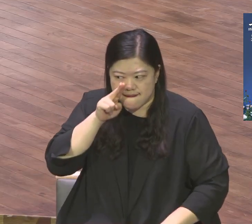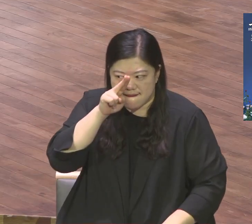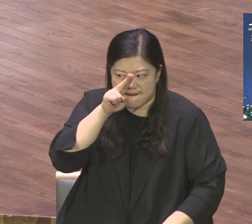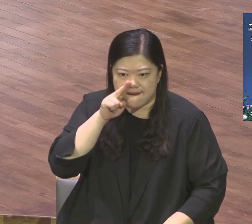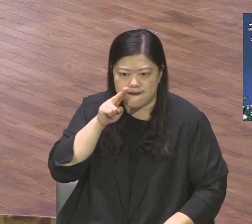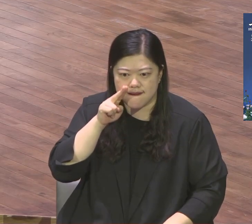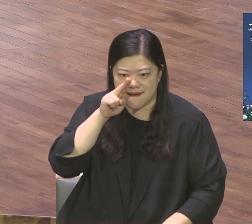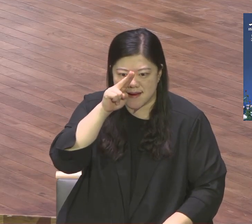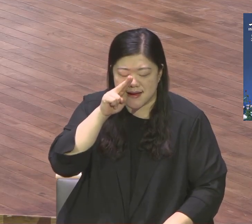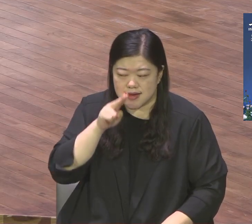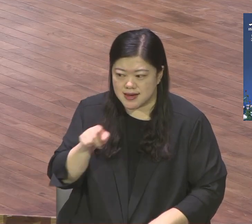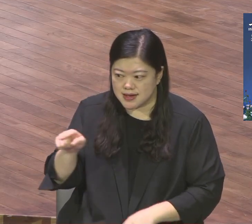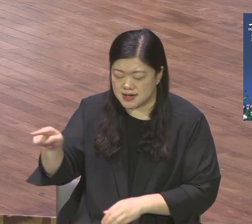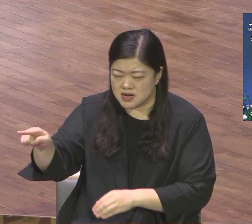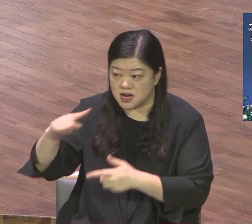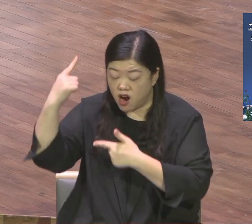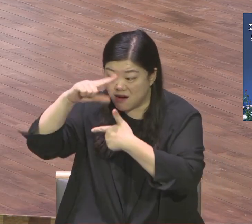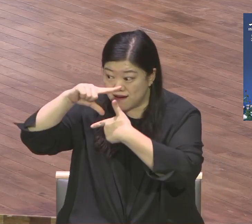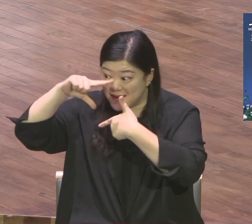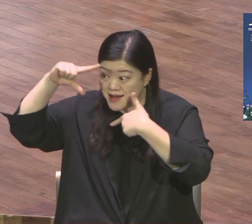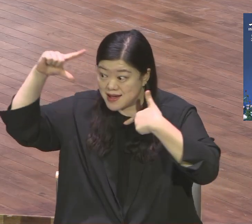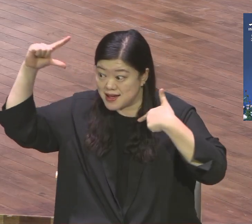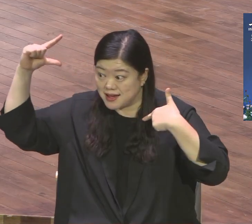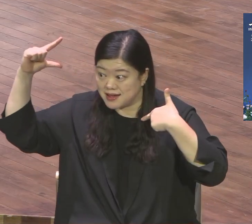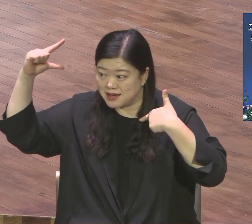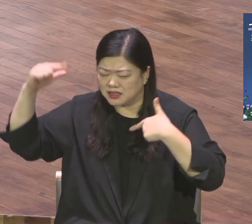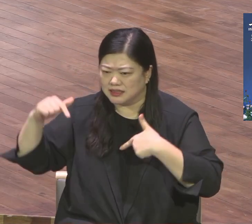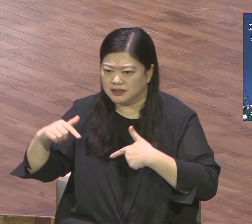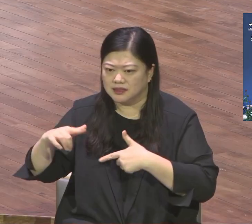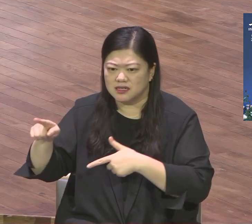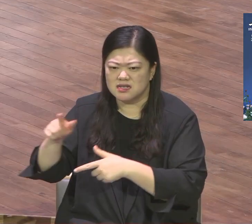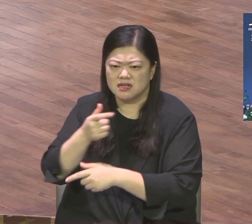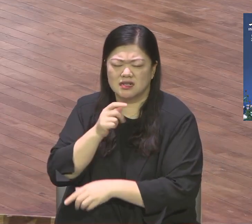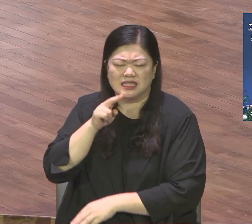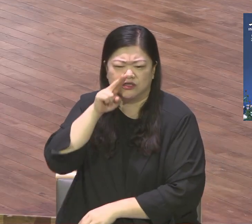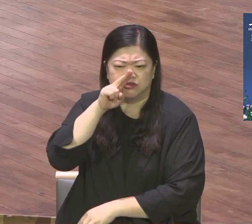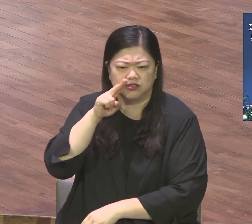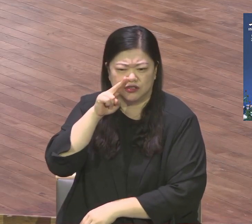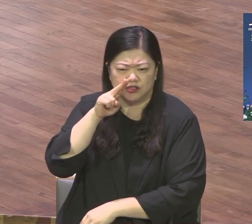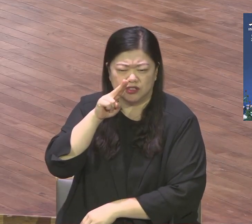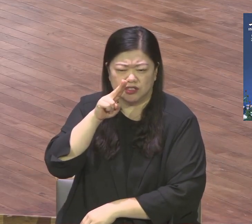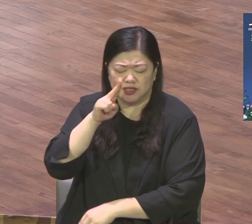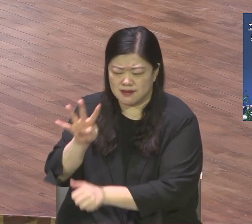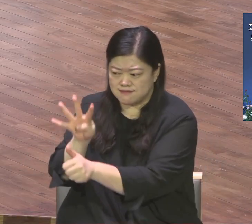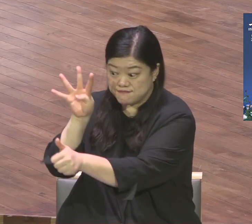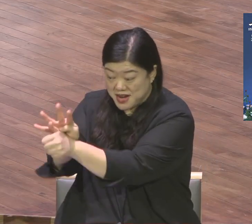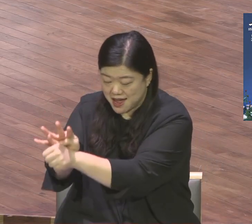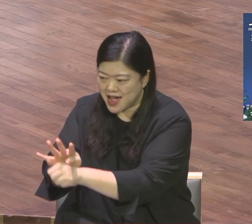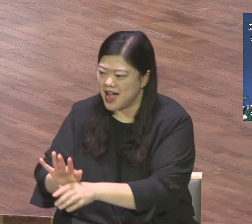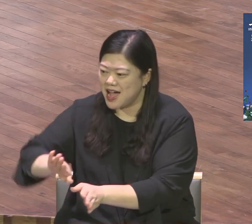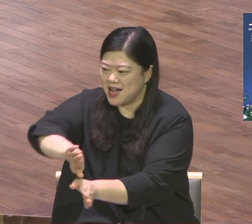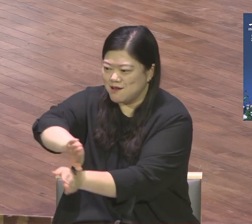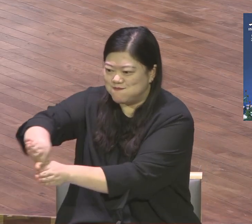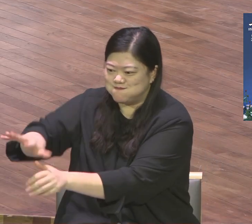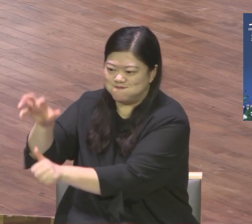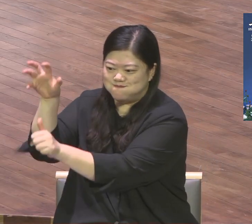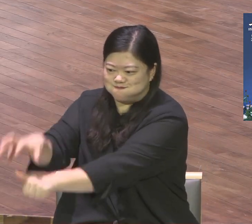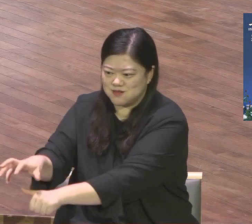우리 시대가 왔다. 우리가 이제는 복음을 증거한다. 주도를 하면서 전도를 했습니다.